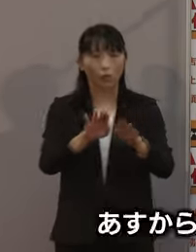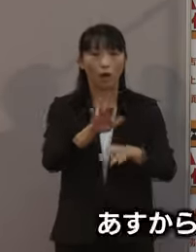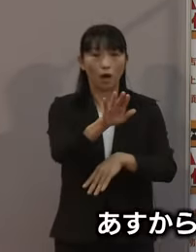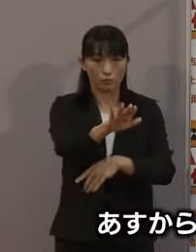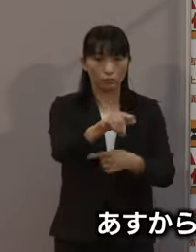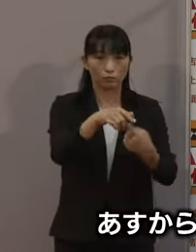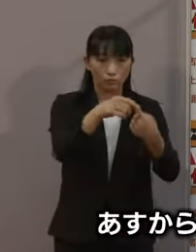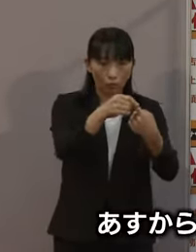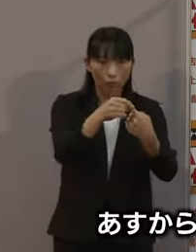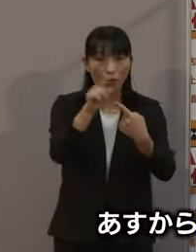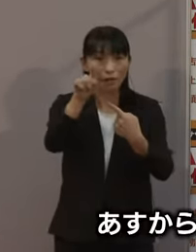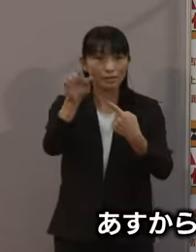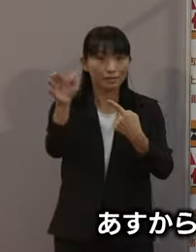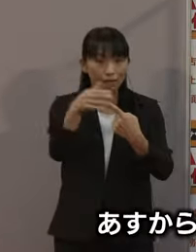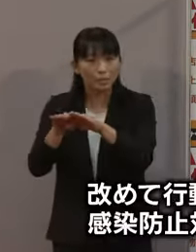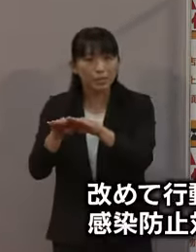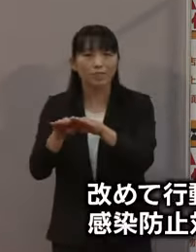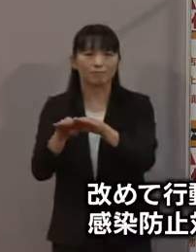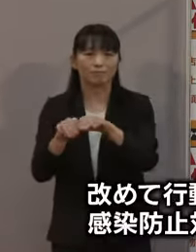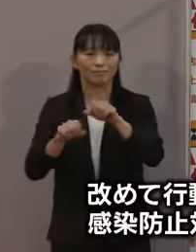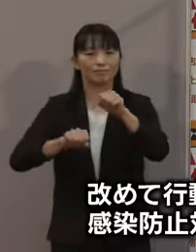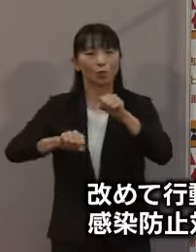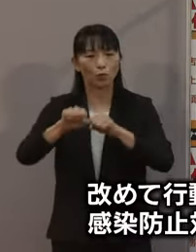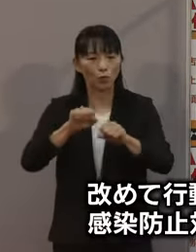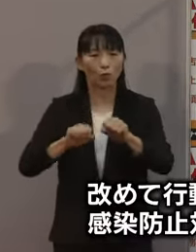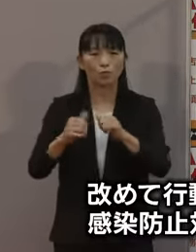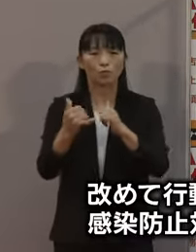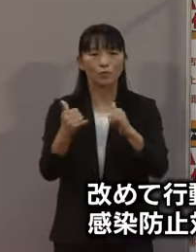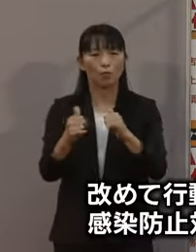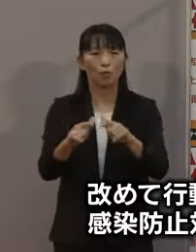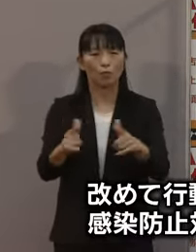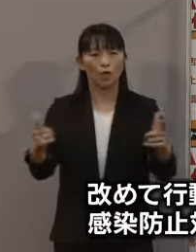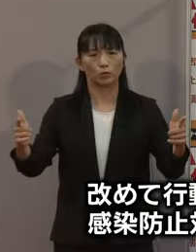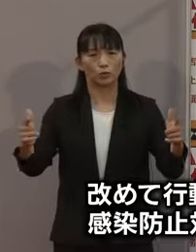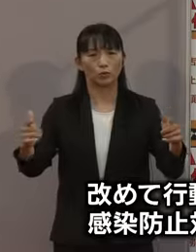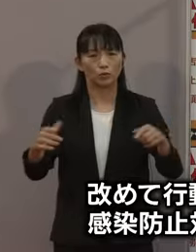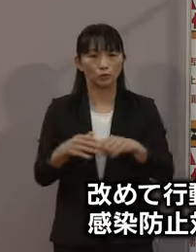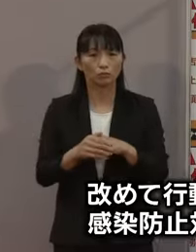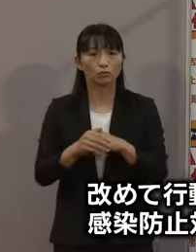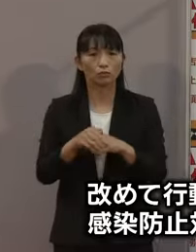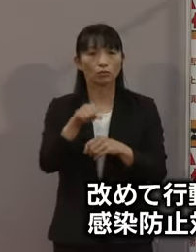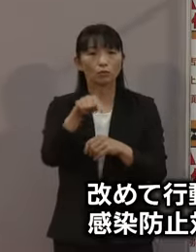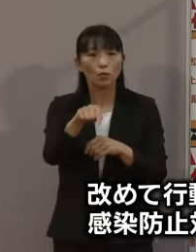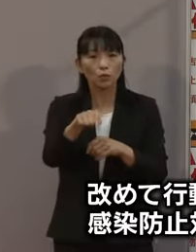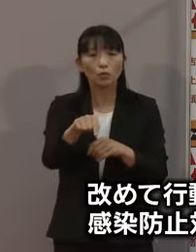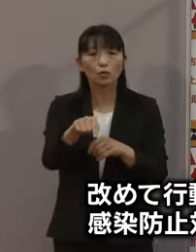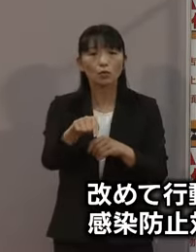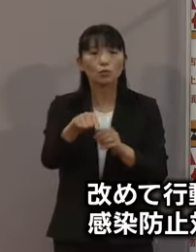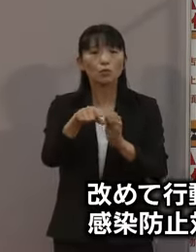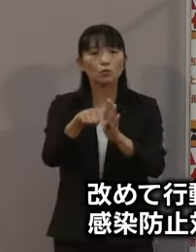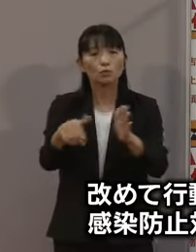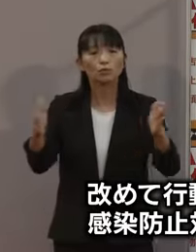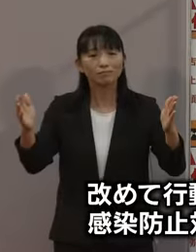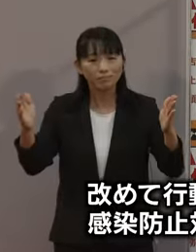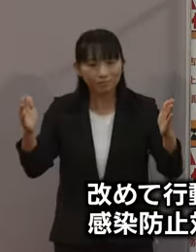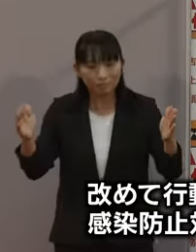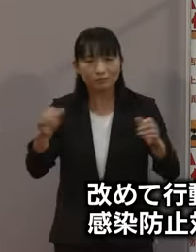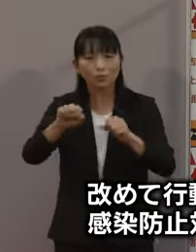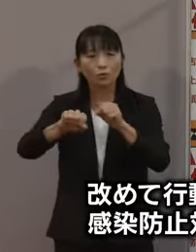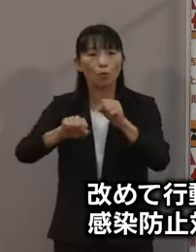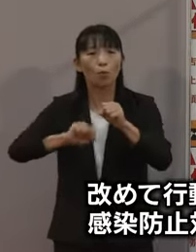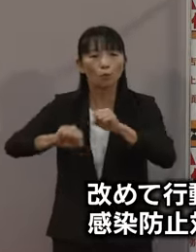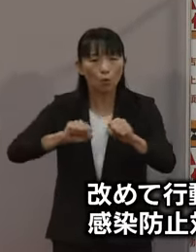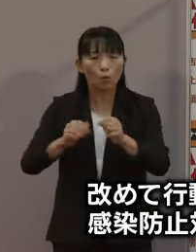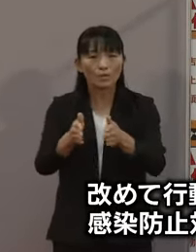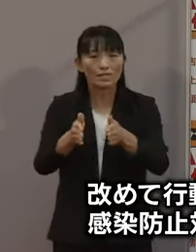明日からお盆休みのある方も多い改めてですね a 行動の自粛変容と合わせてですね感染防止対策